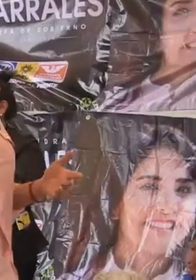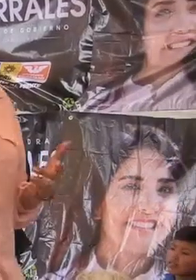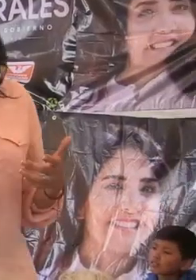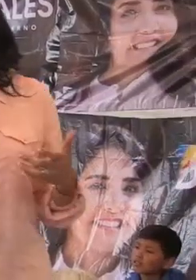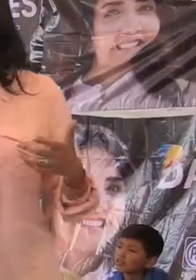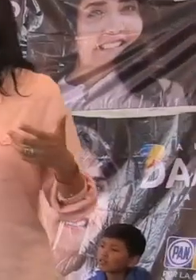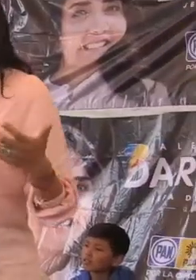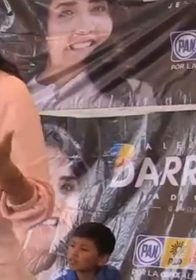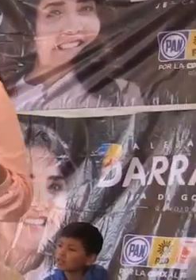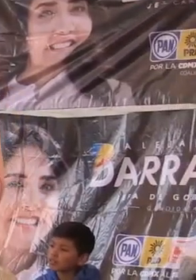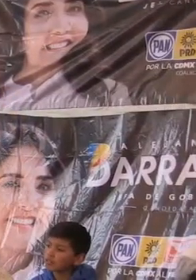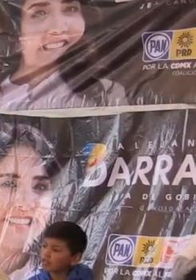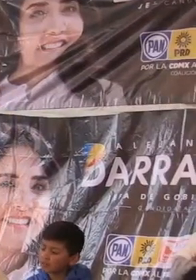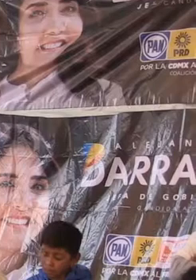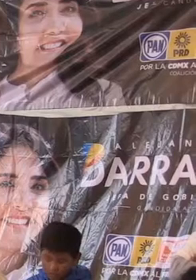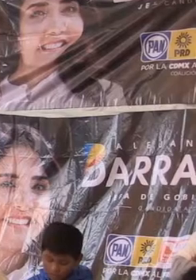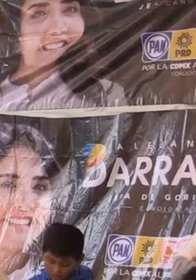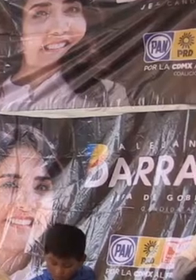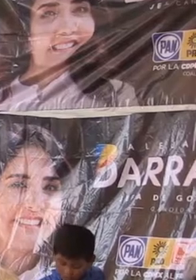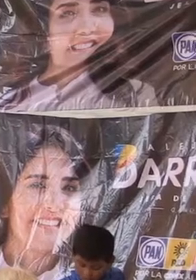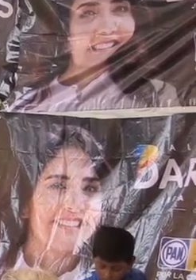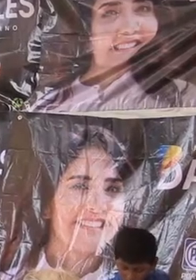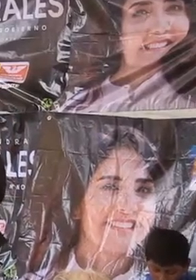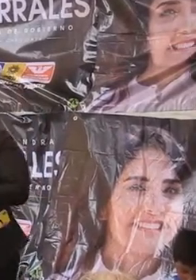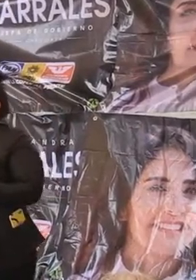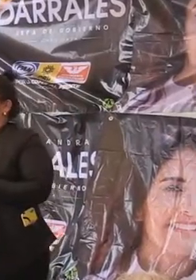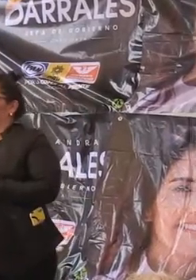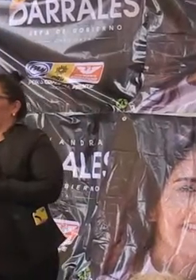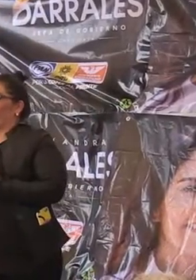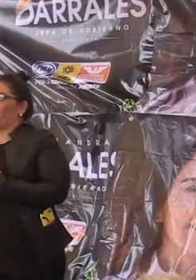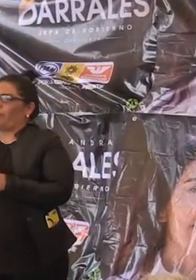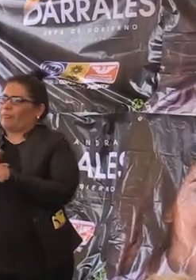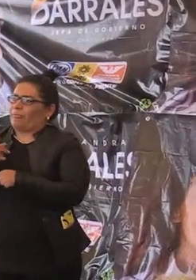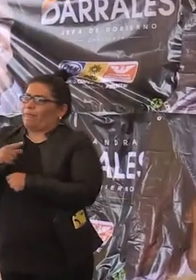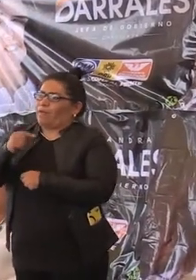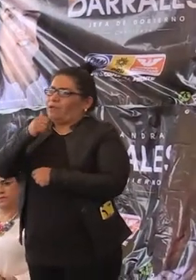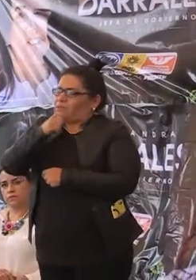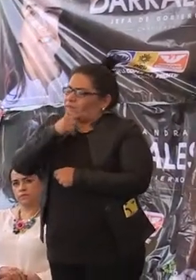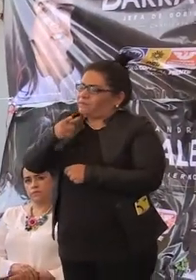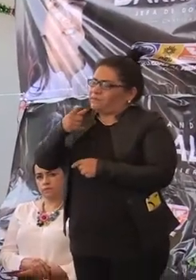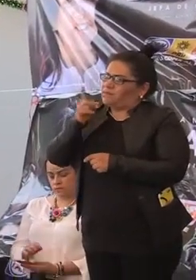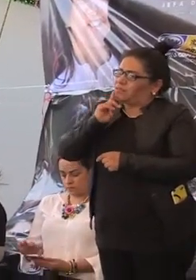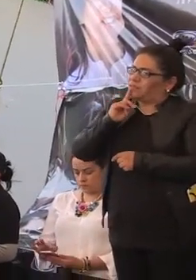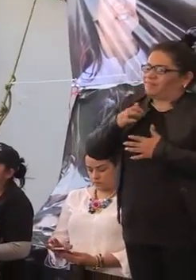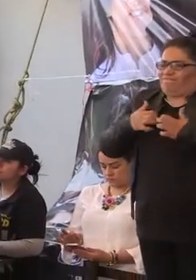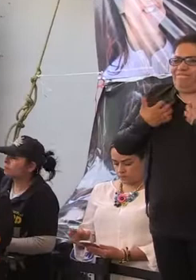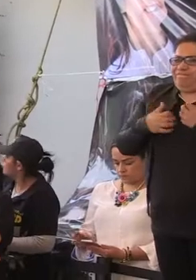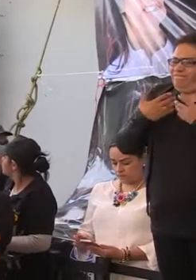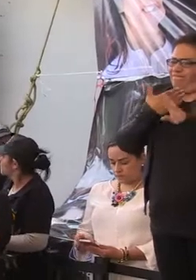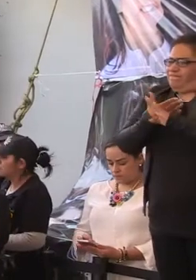que desaparece una niña, una joven, una mujer, por el simple hecho de ser mujer. Me da mucho